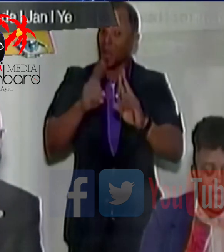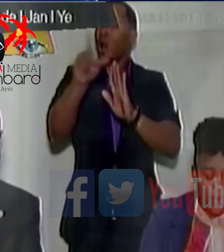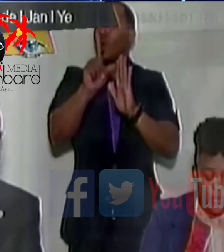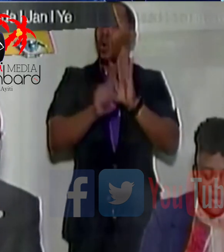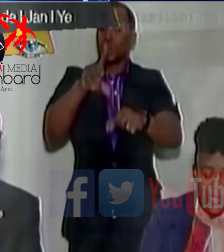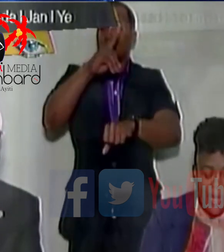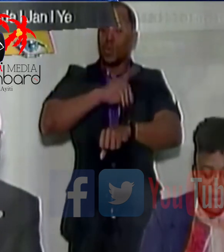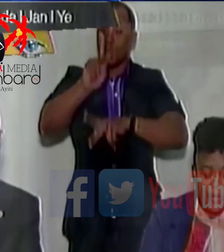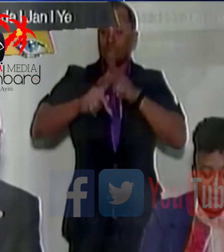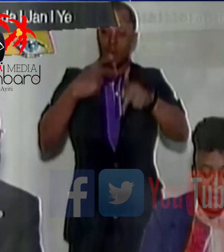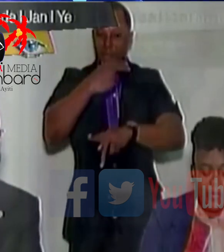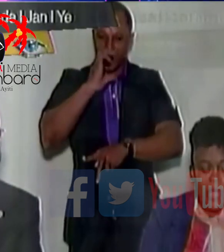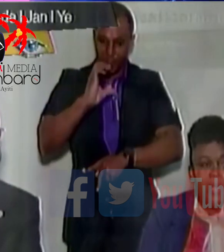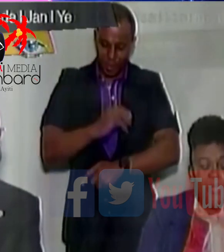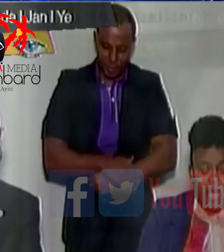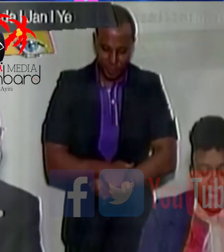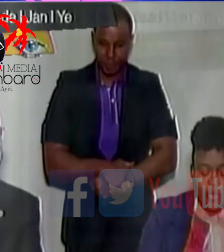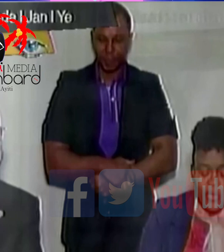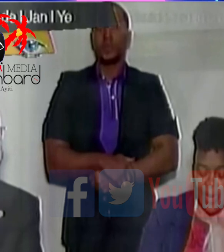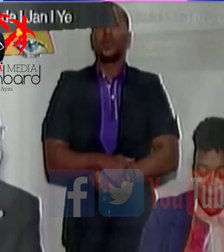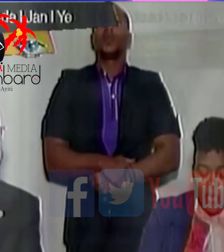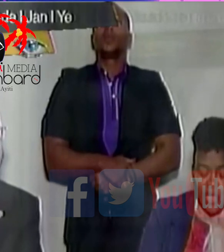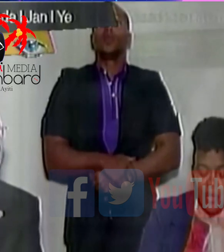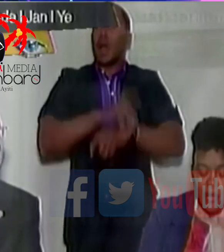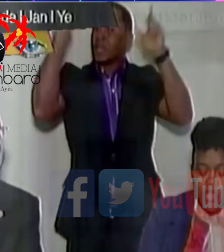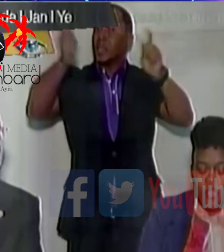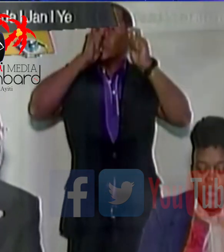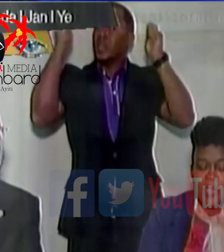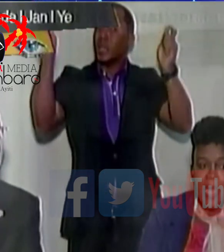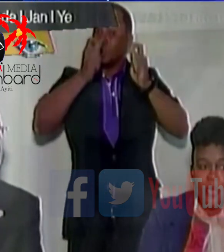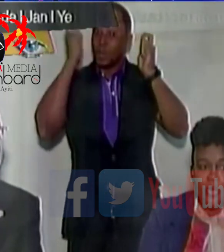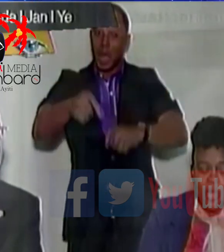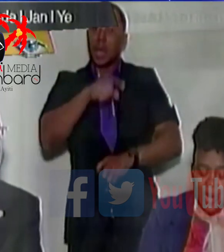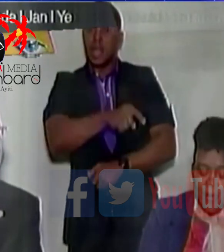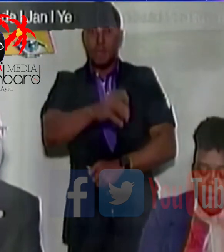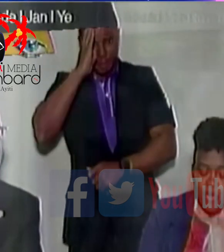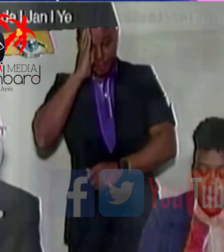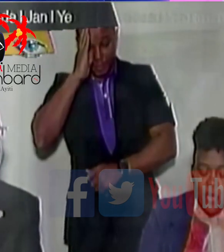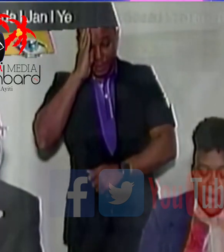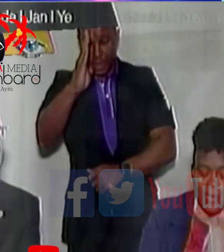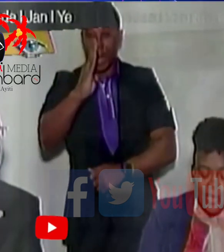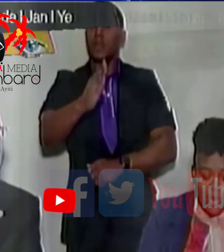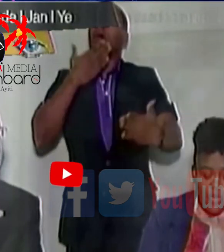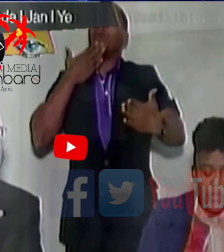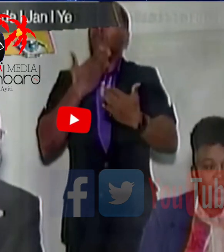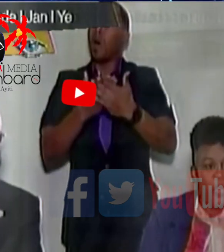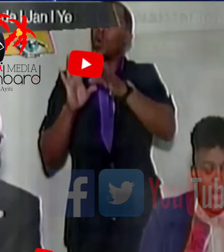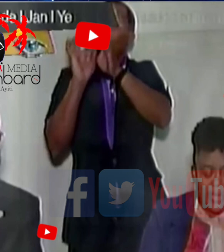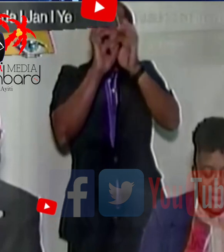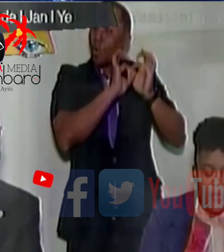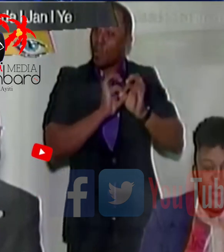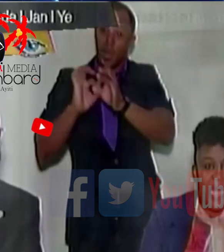aux droits des personnes handicapées. Pour cette cérémonie, je salue la bonne coopération de